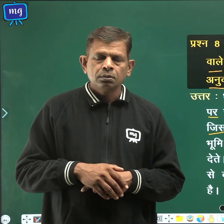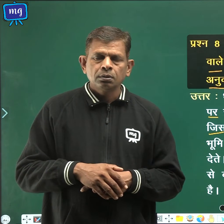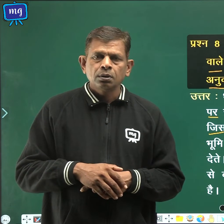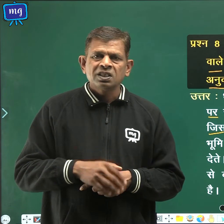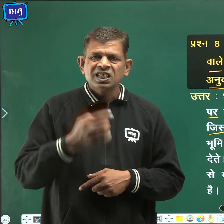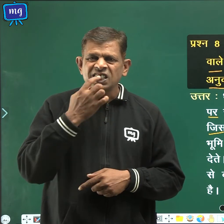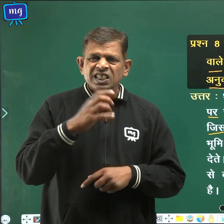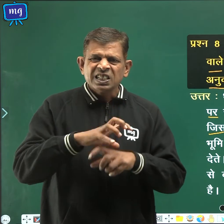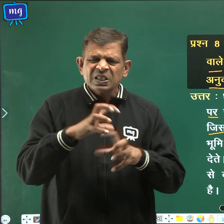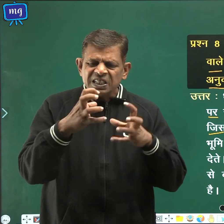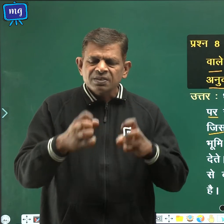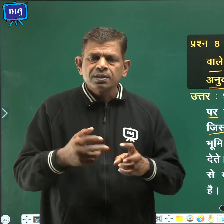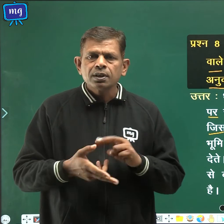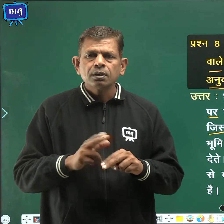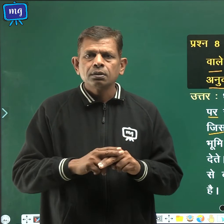बर्फ की